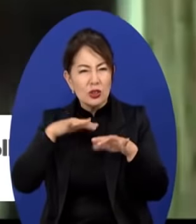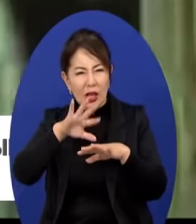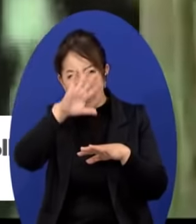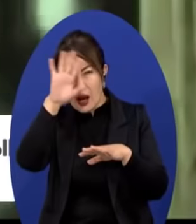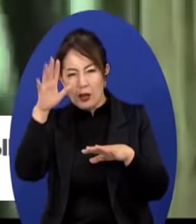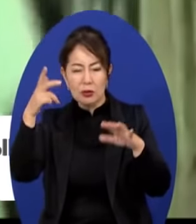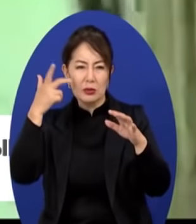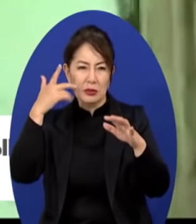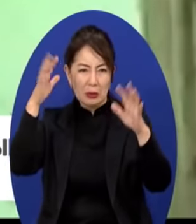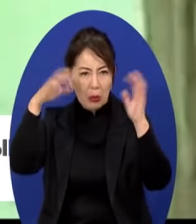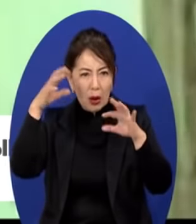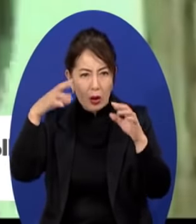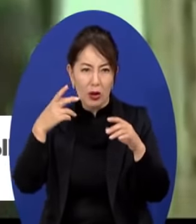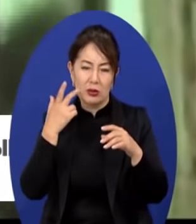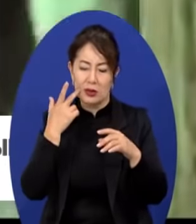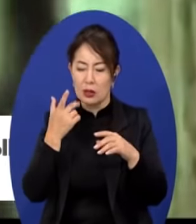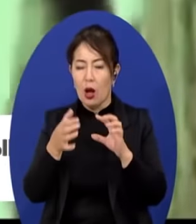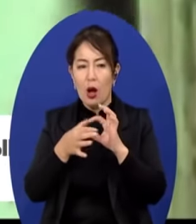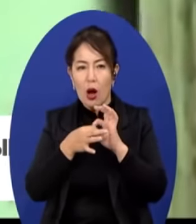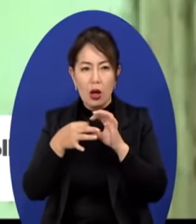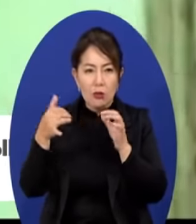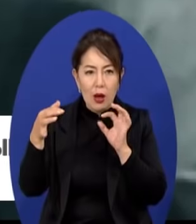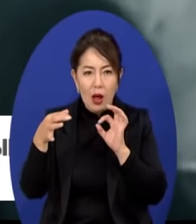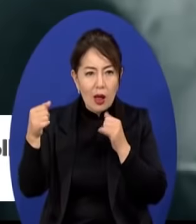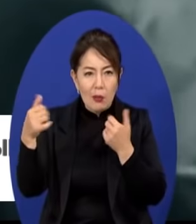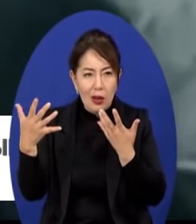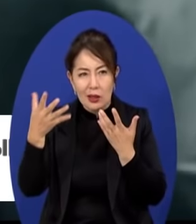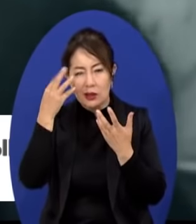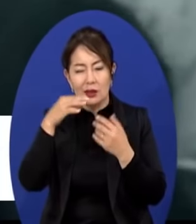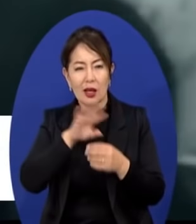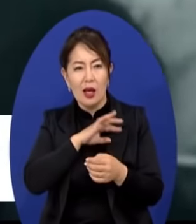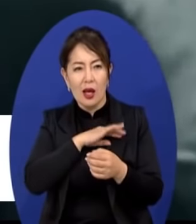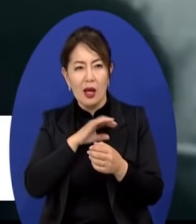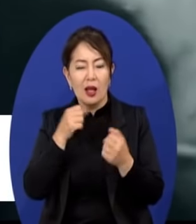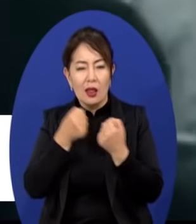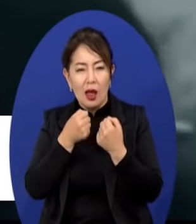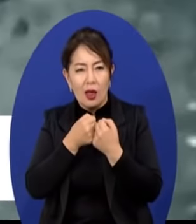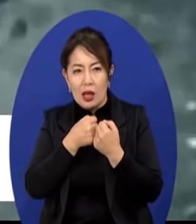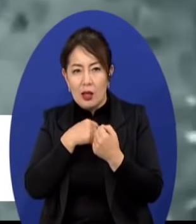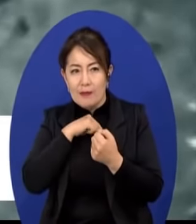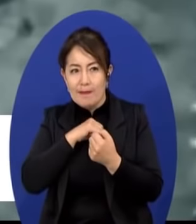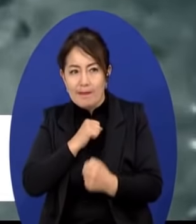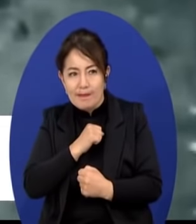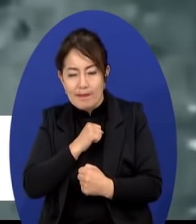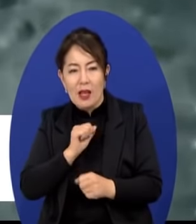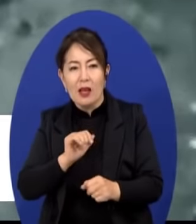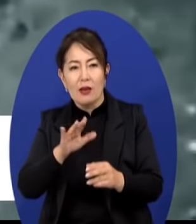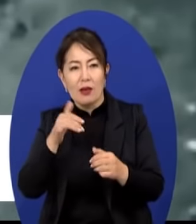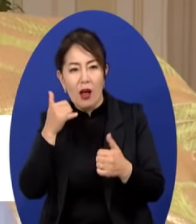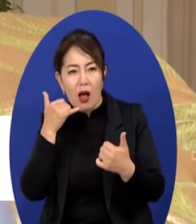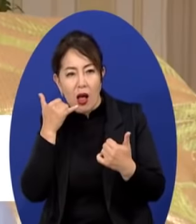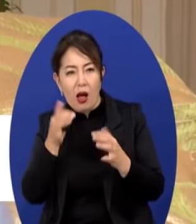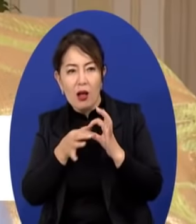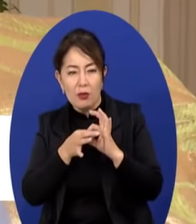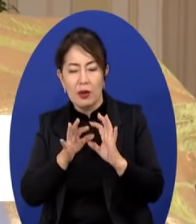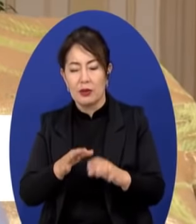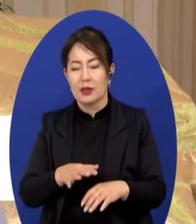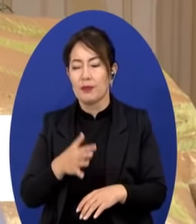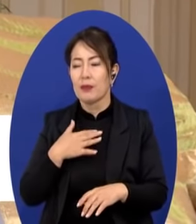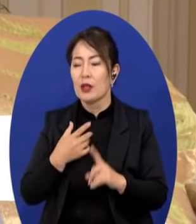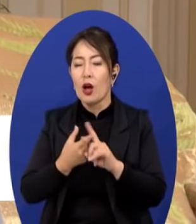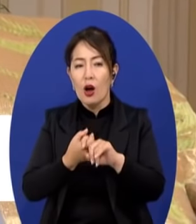усан бороод нүдэж, холбоо тасалдахвээ гэсэн айдас дайн дуустал энэ бид айн бүх орсан гэж үлээ. Манай